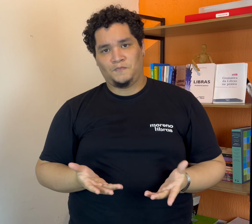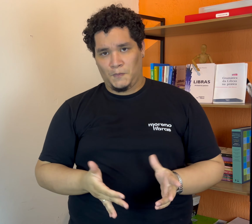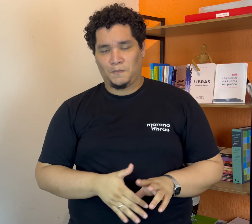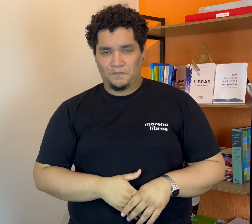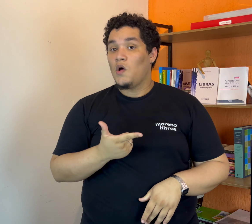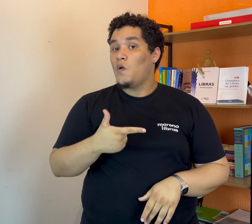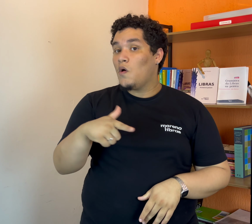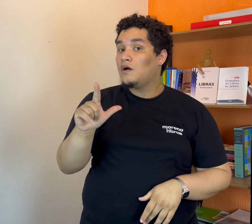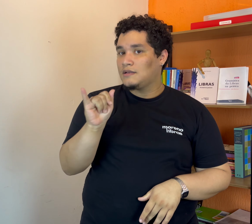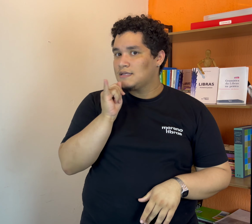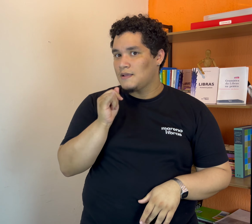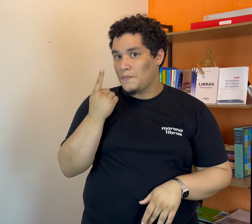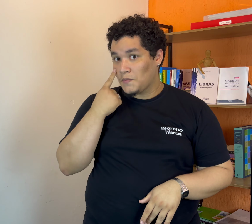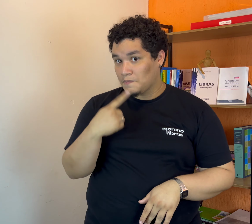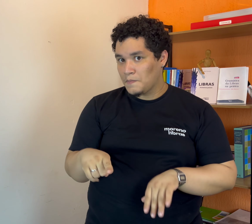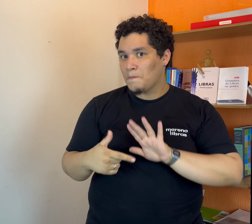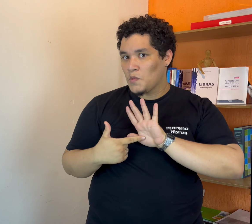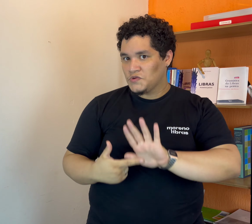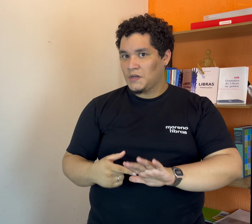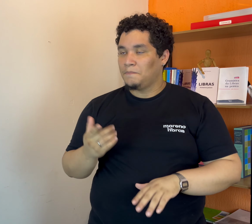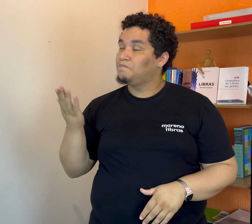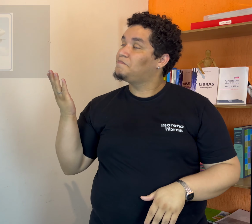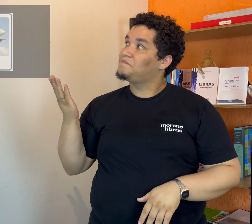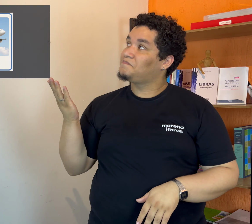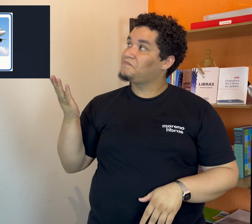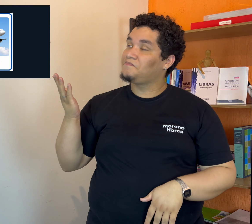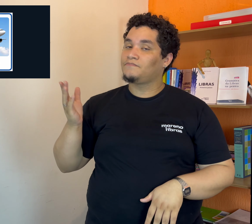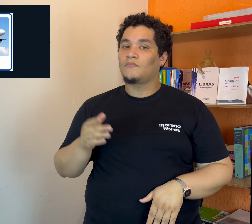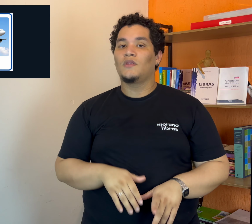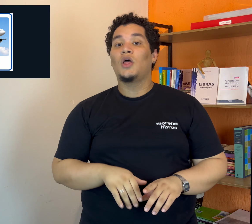sinalizando. Veja no outro exemplo. Qual o nome?